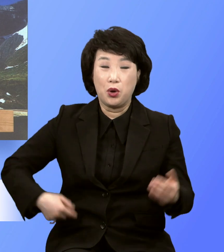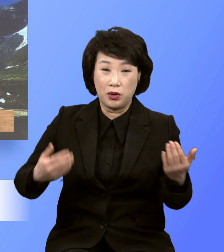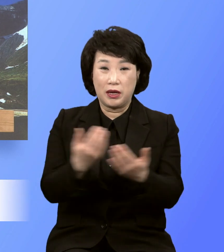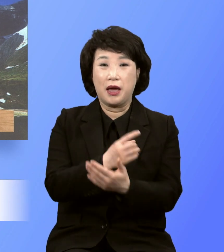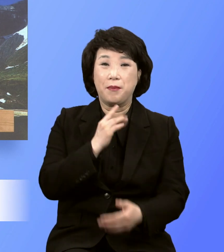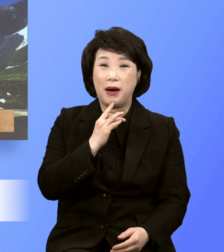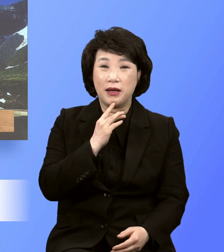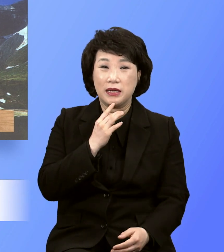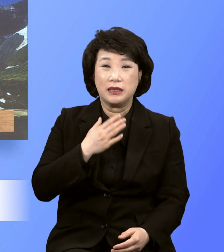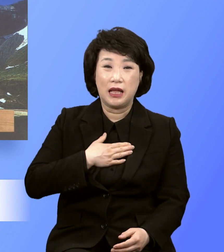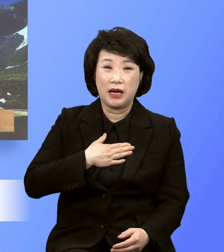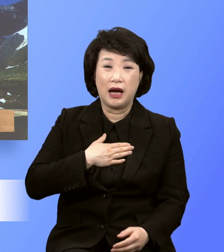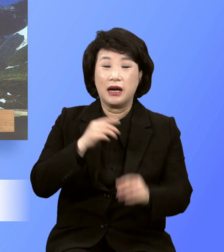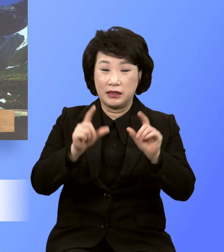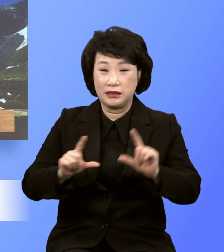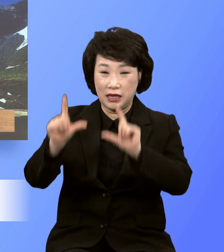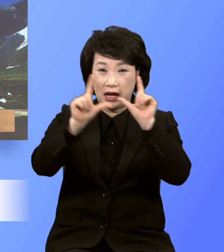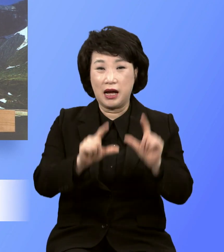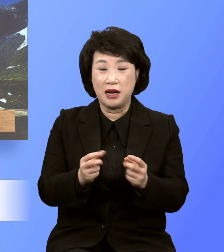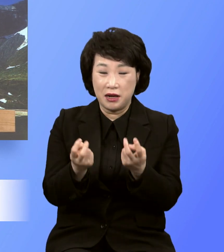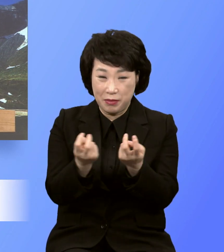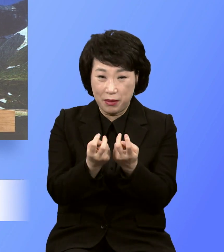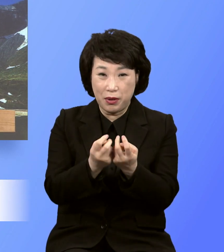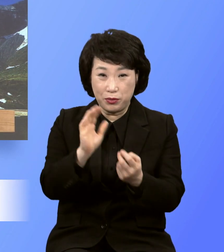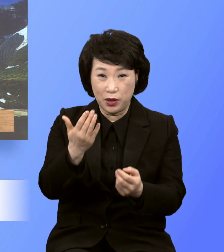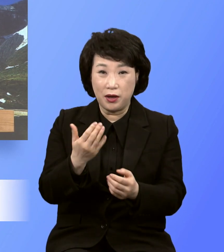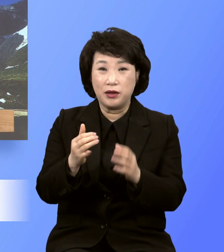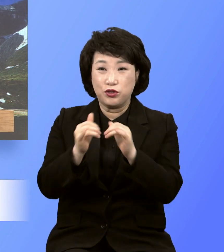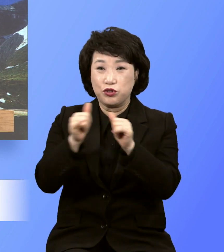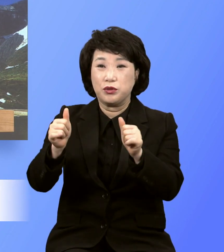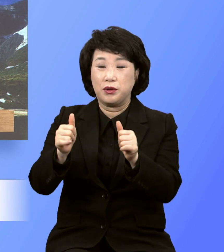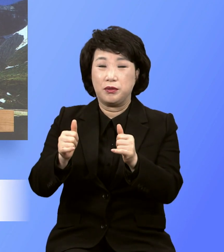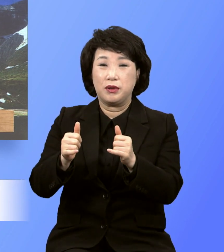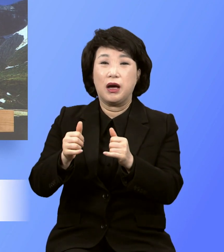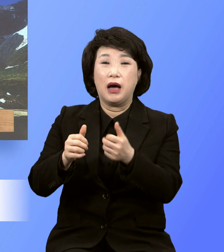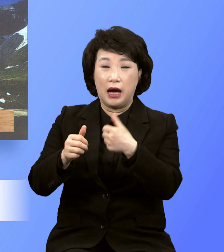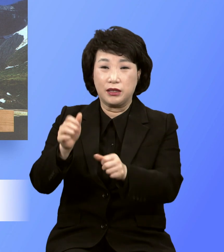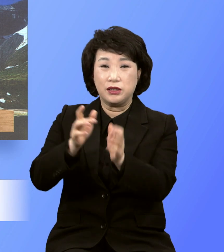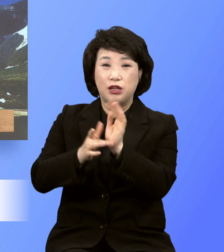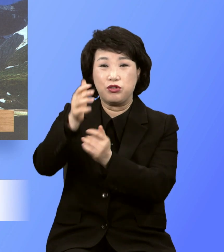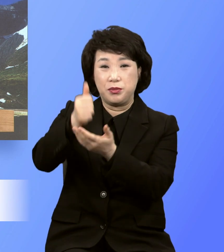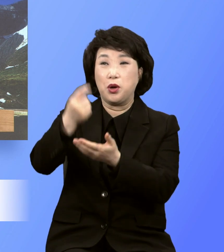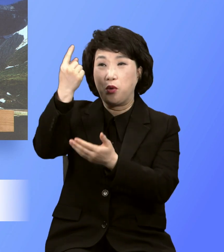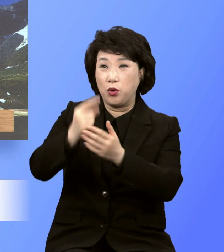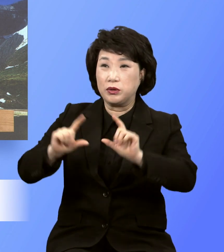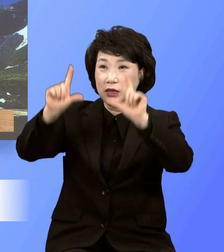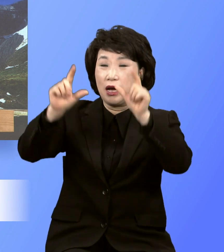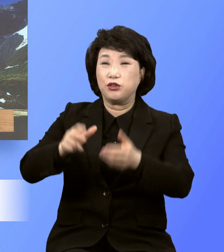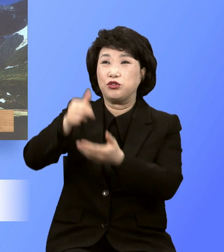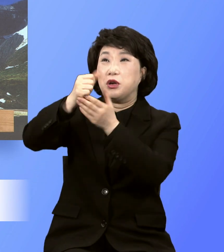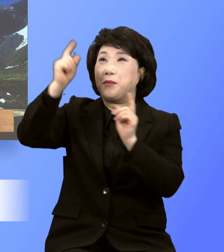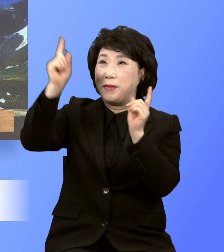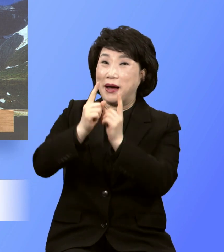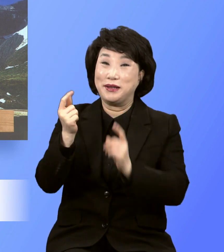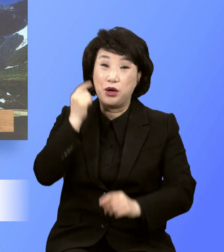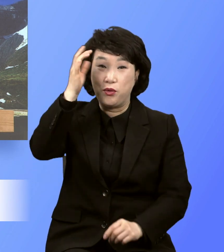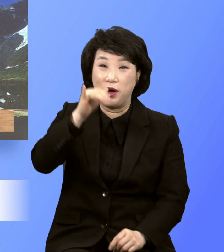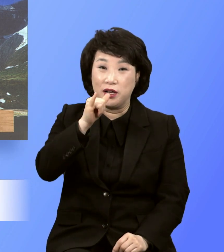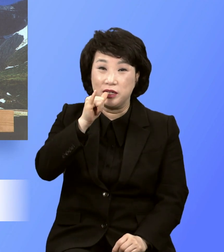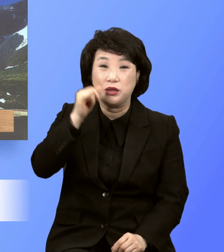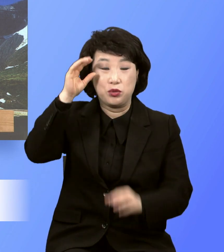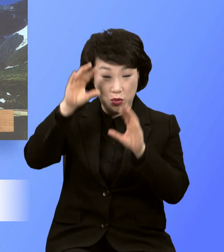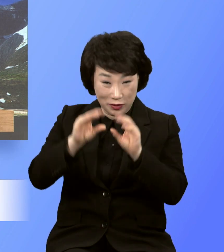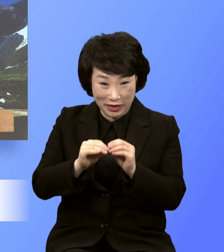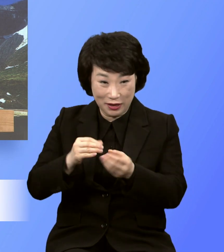회개만이 살 길이요 인자의 날에 주를 뵈는 영광이 있음을 동의하시면 아멘